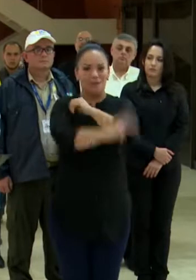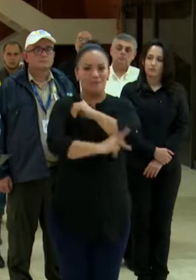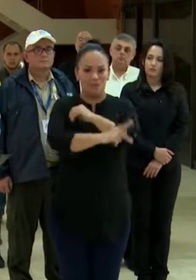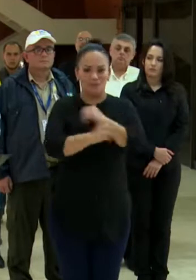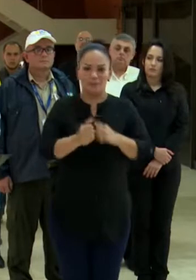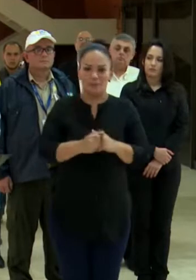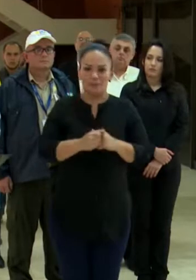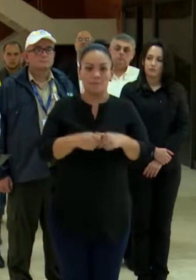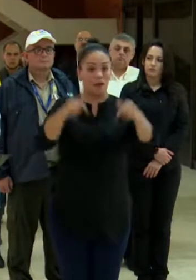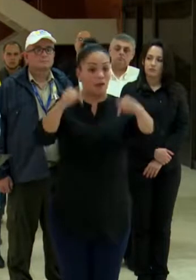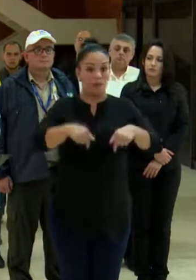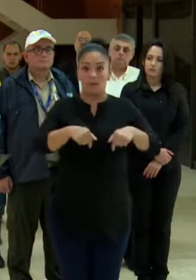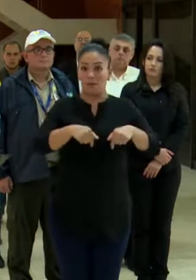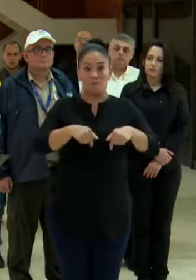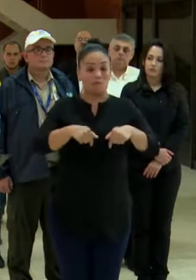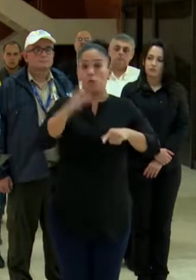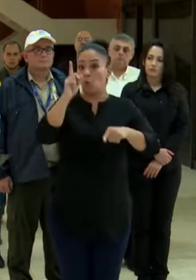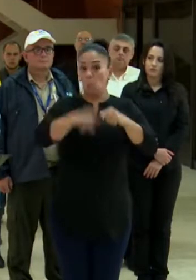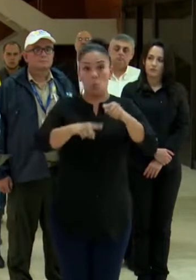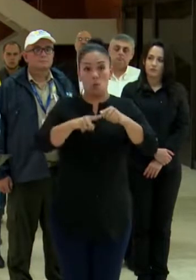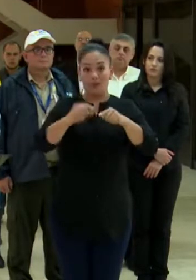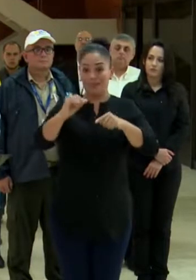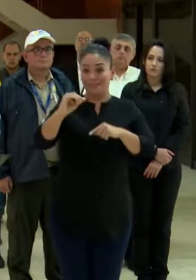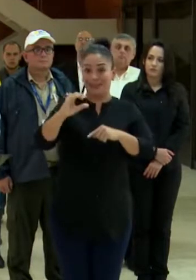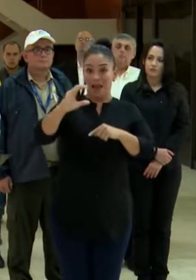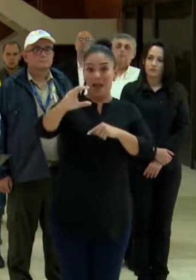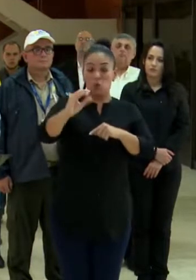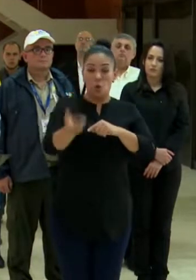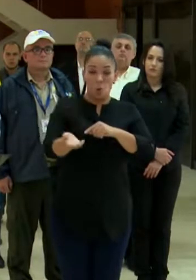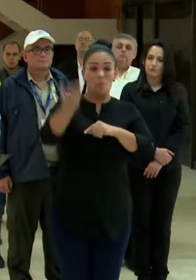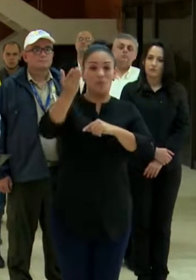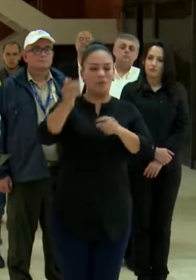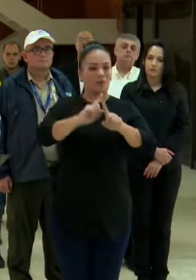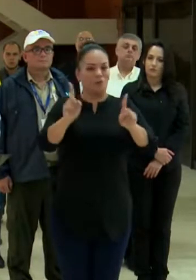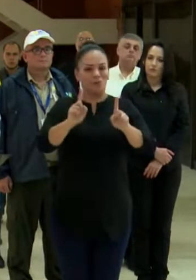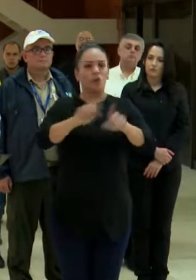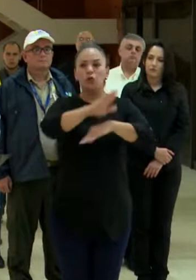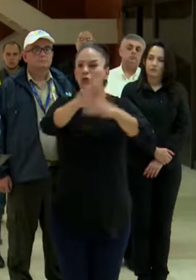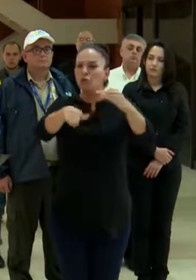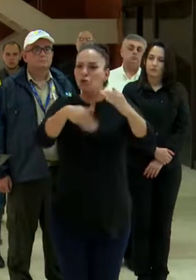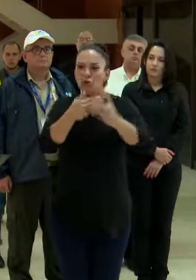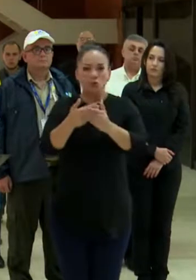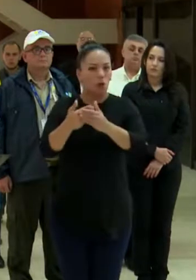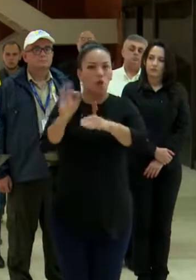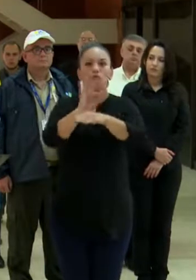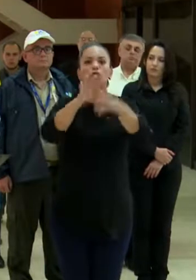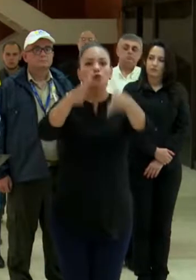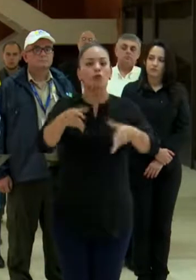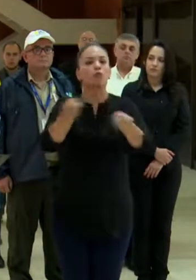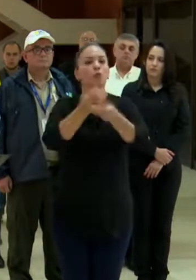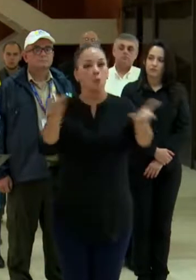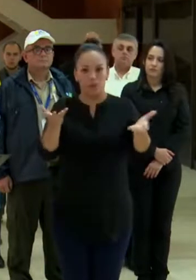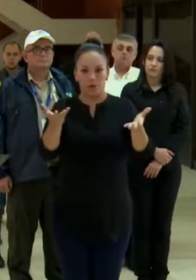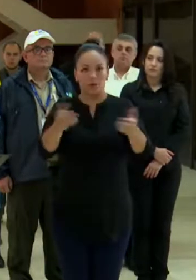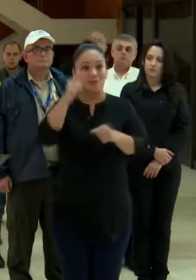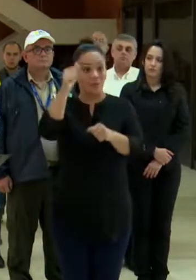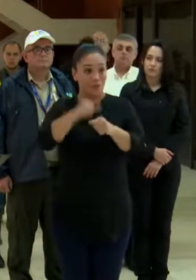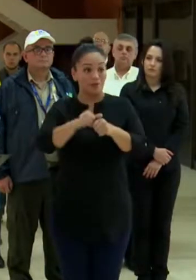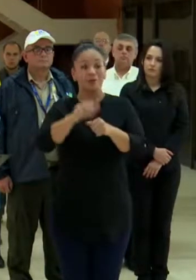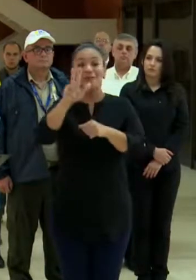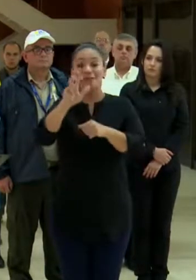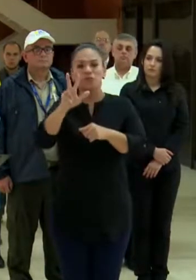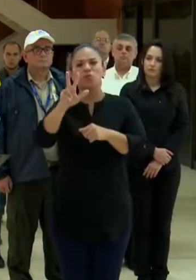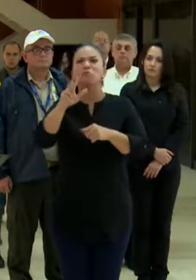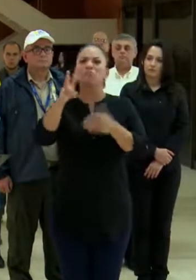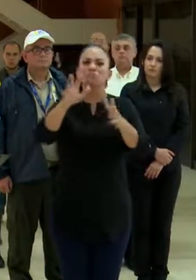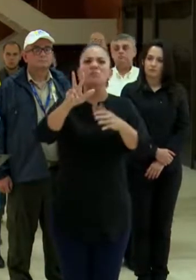suspendidos aumentos de sueldo para todo el sector público. Les acuerdo que son 330,000